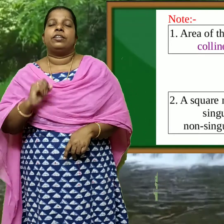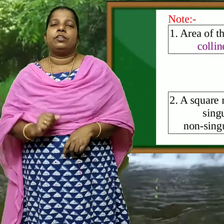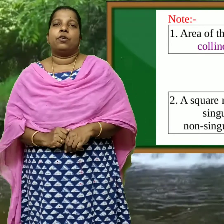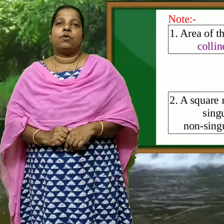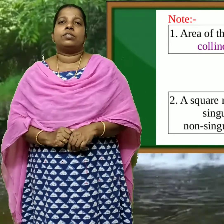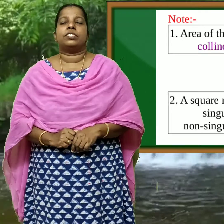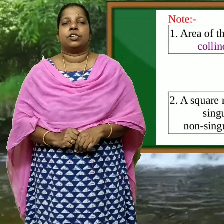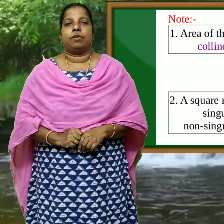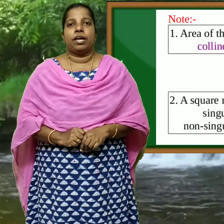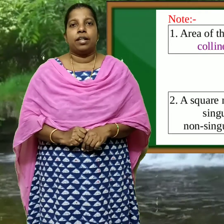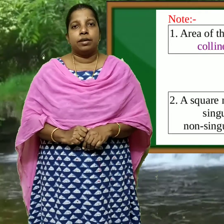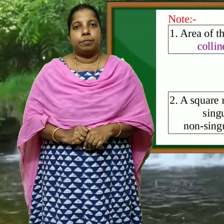മെട്രിക്സ്.